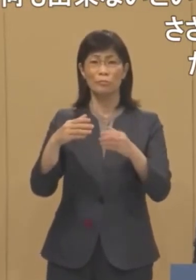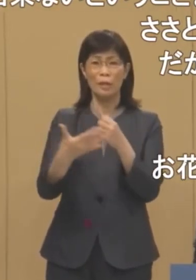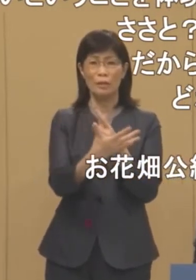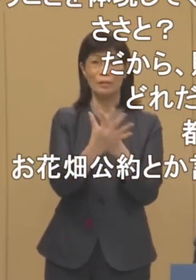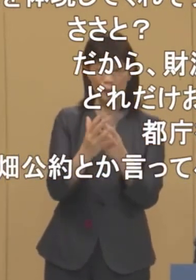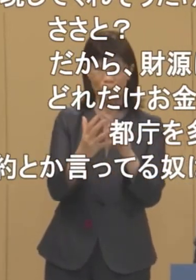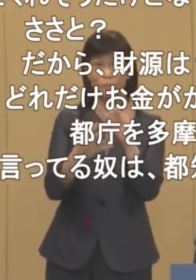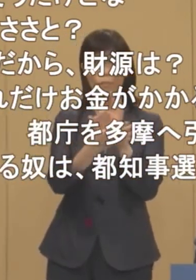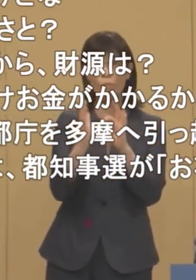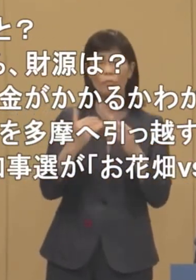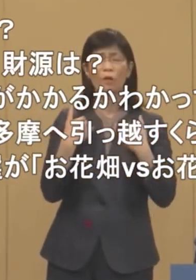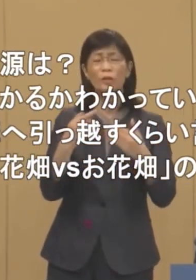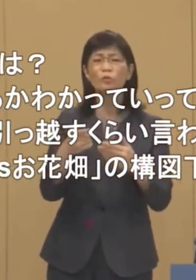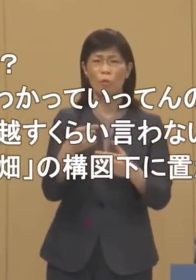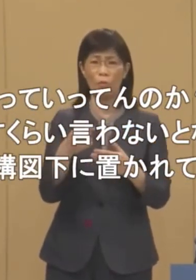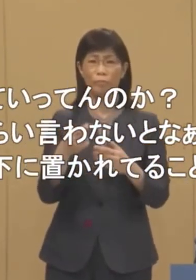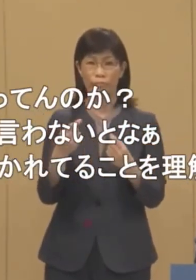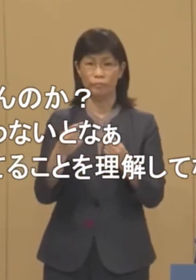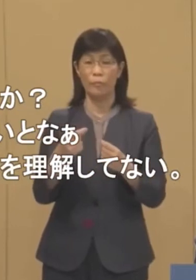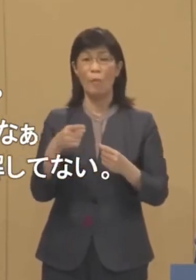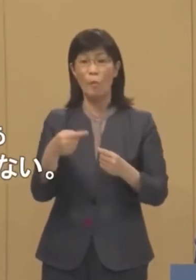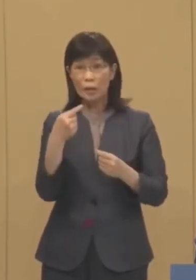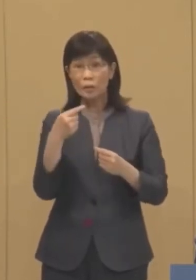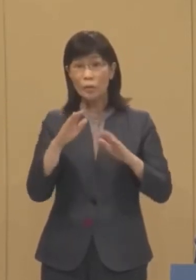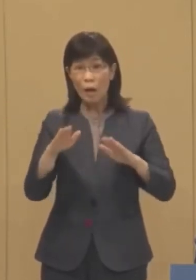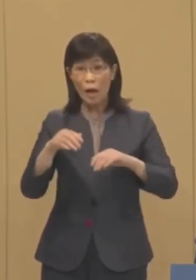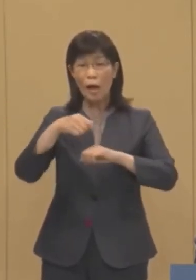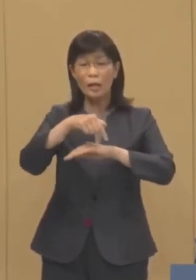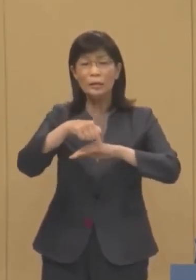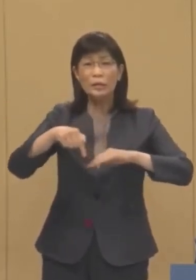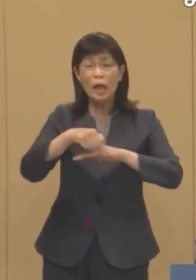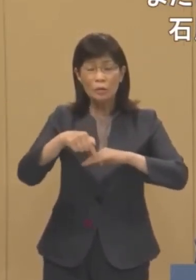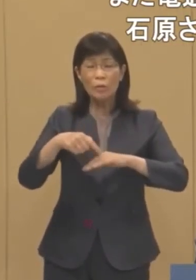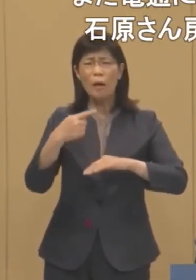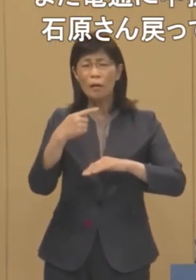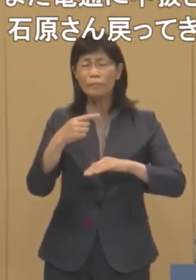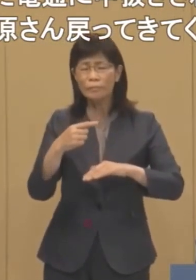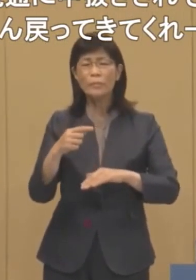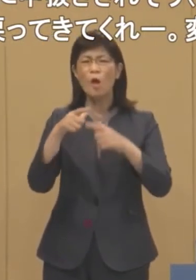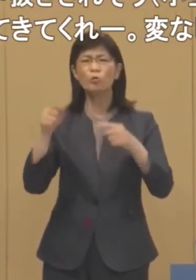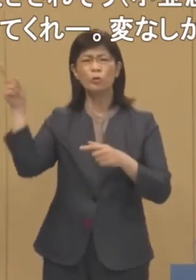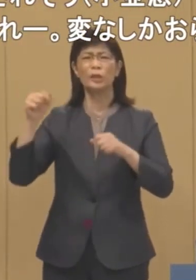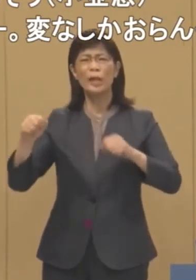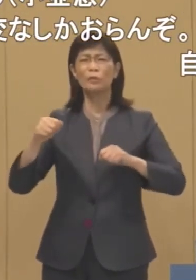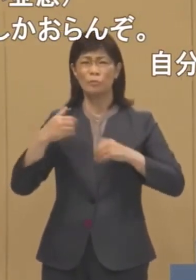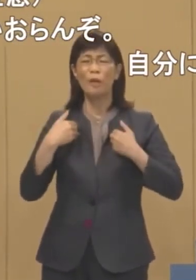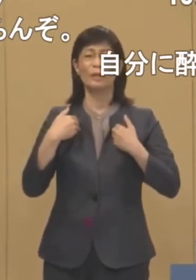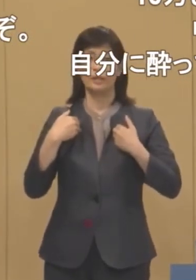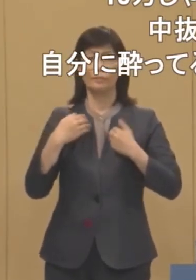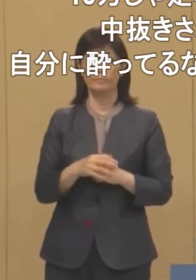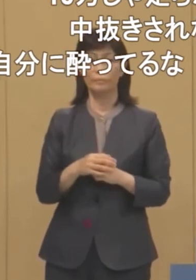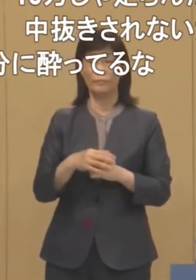ましょう愛したような施策は本来国がやるべきことですそもそも国がコロナウイルスを災害基本法の